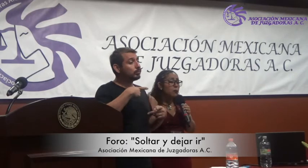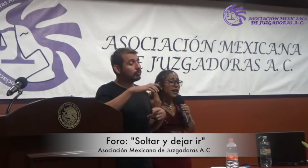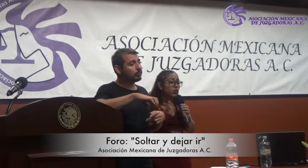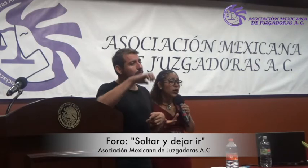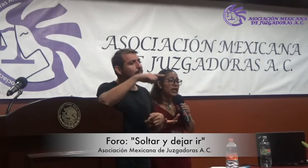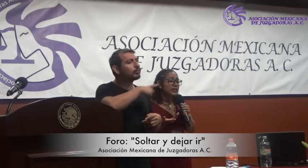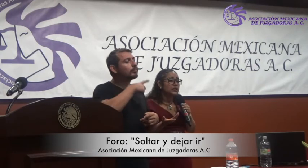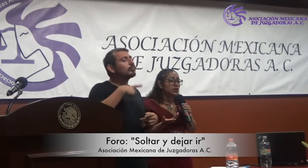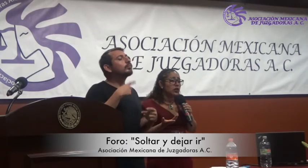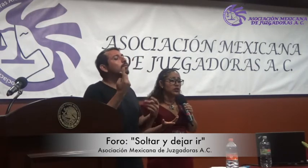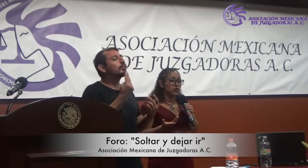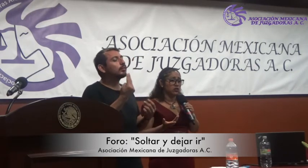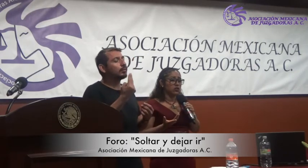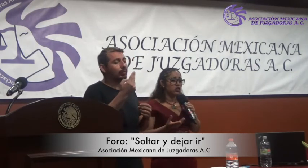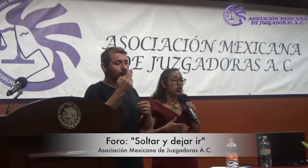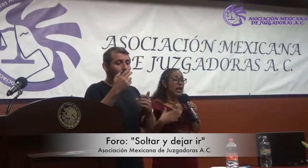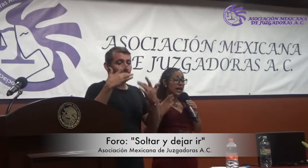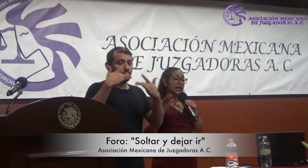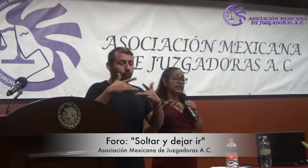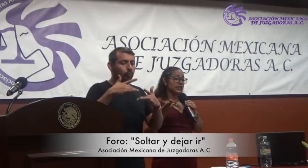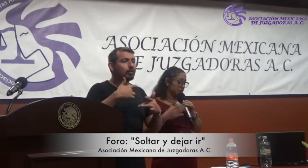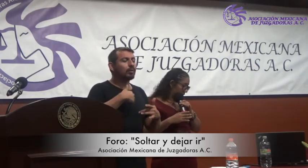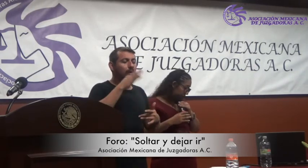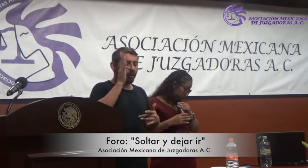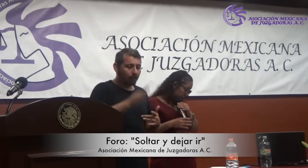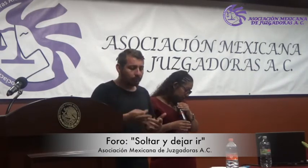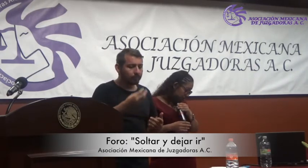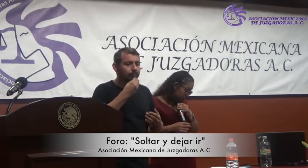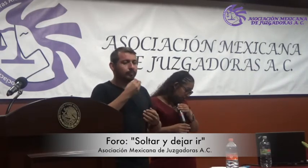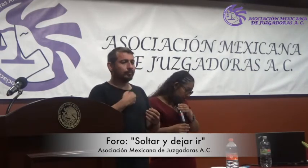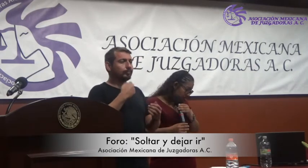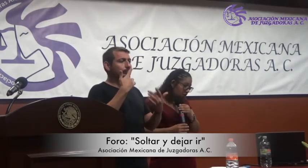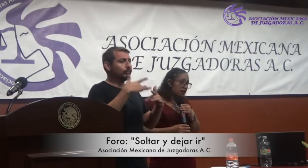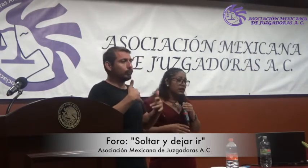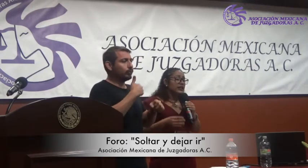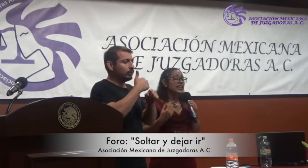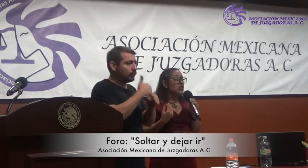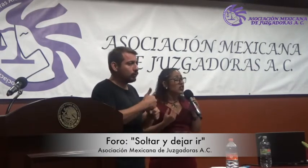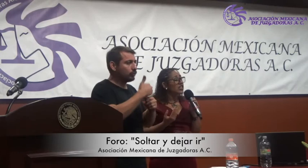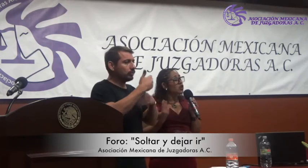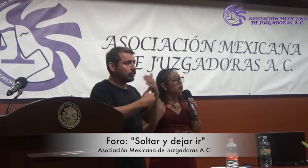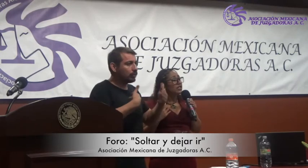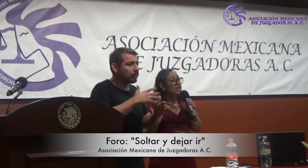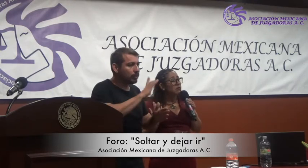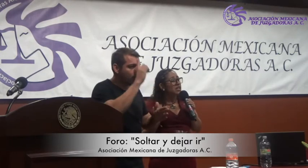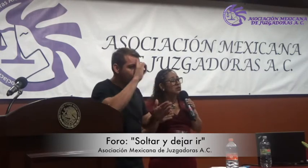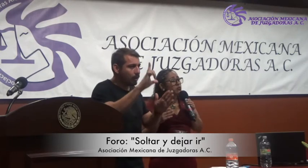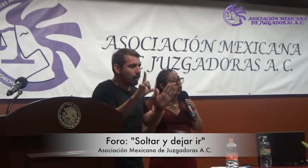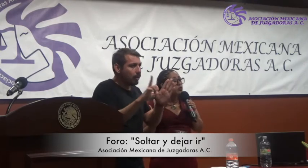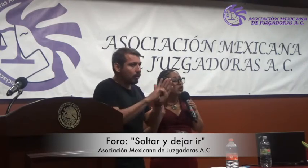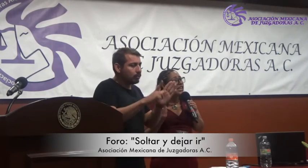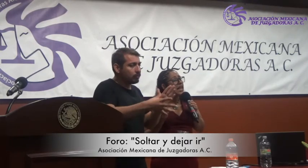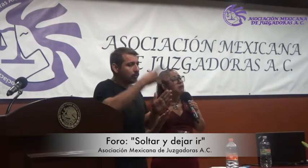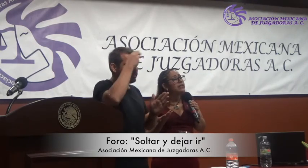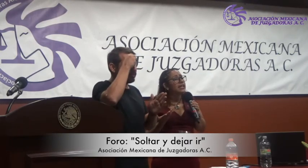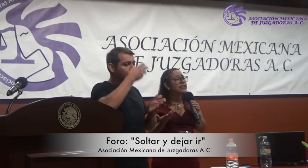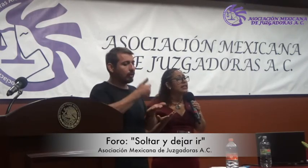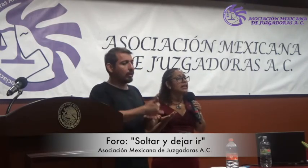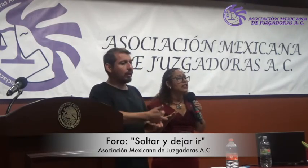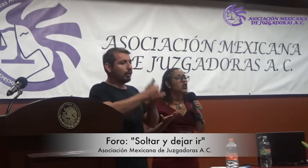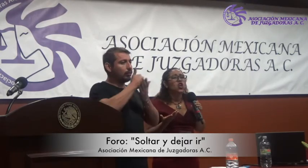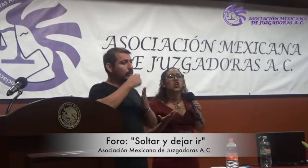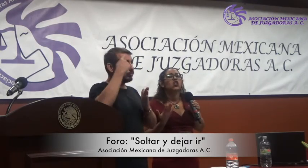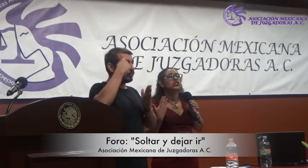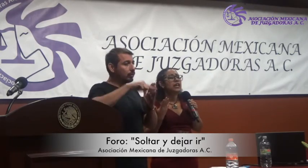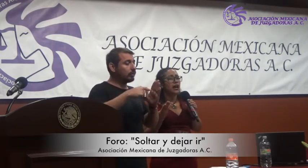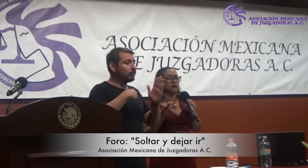Y no maduran esa situación, no la crecen. Y entonces somos además muy vulnerables ante